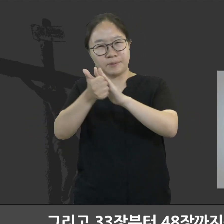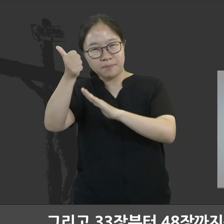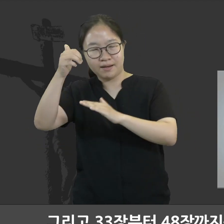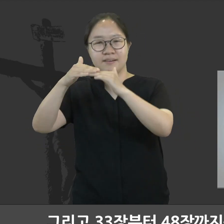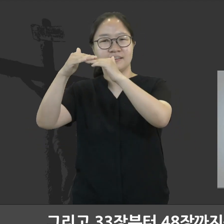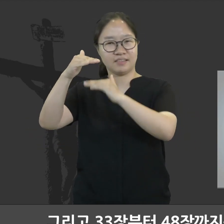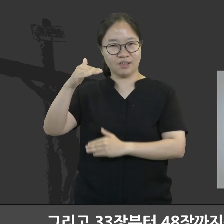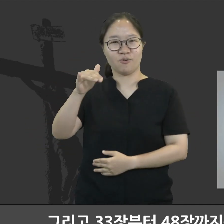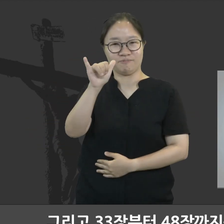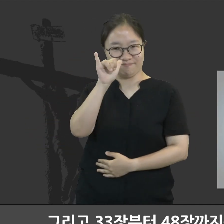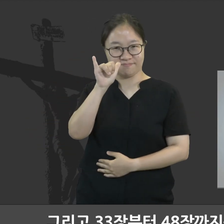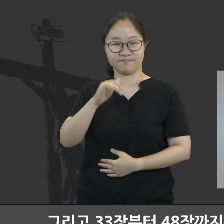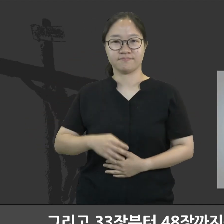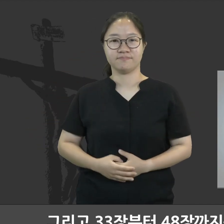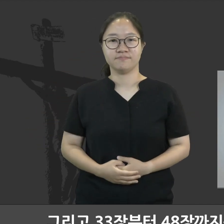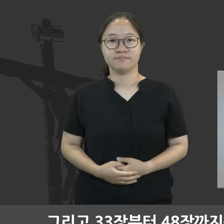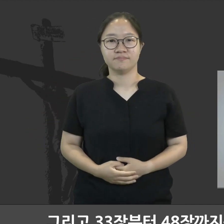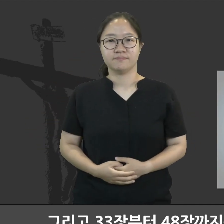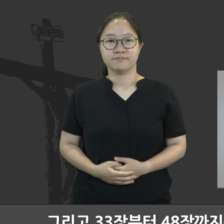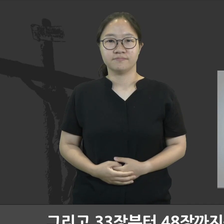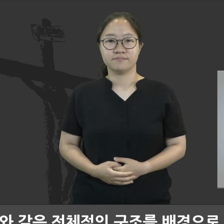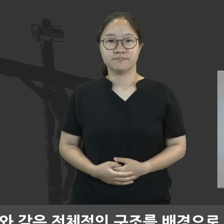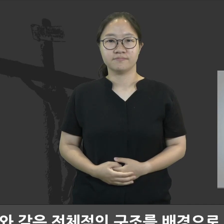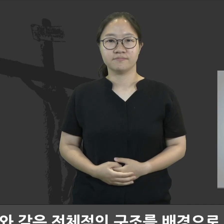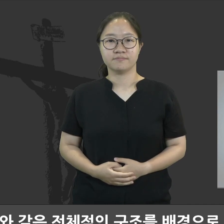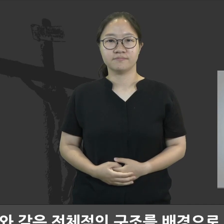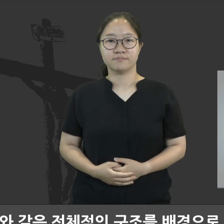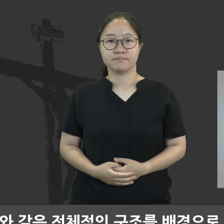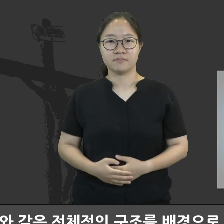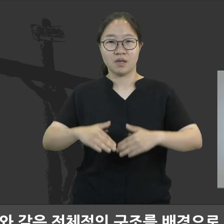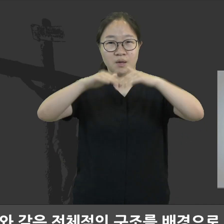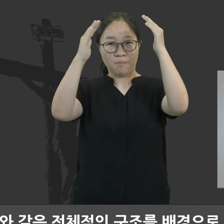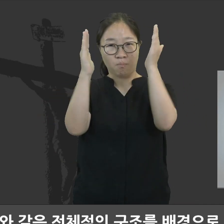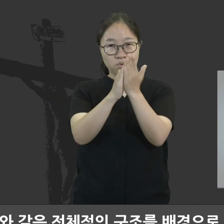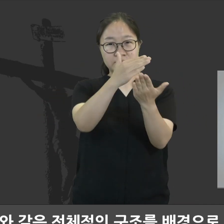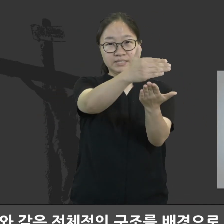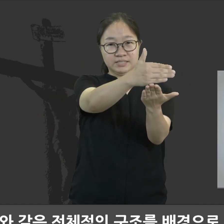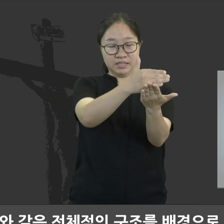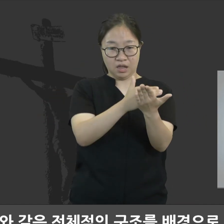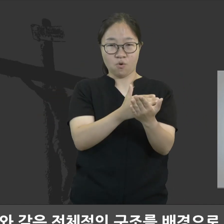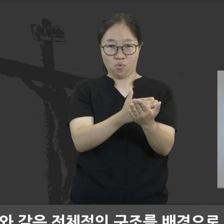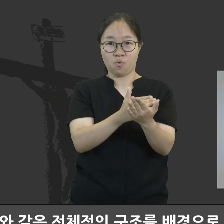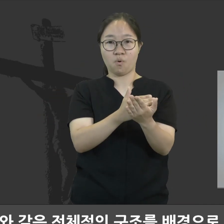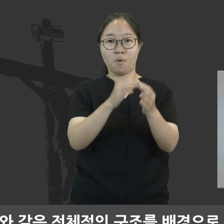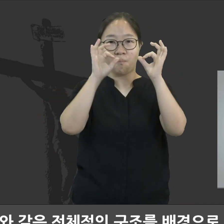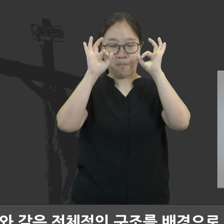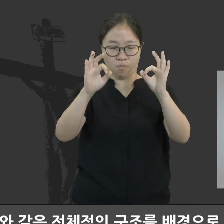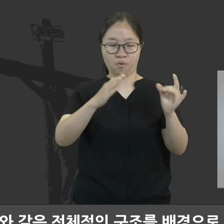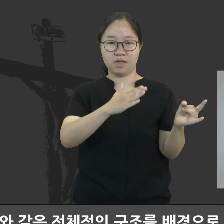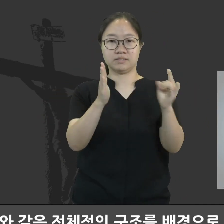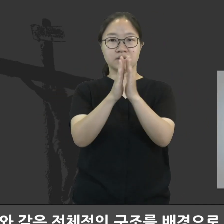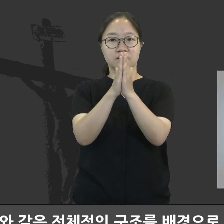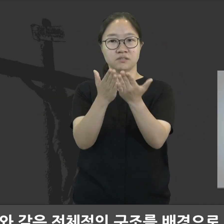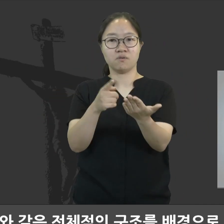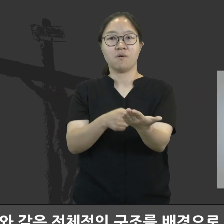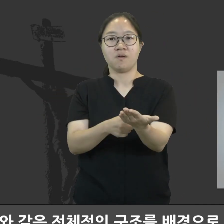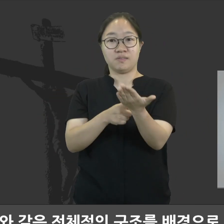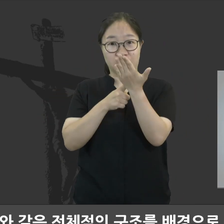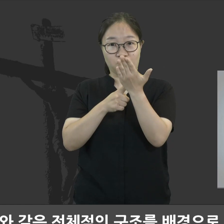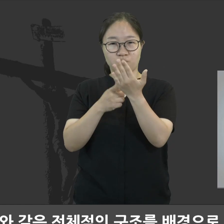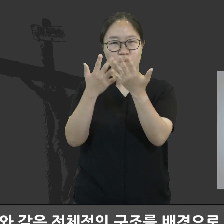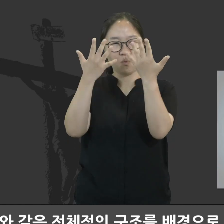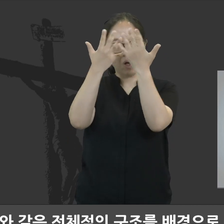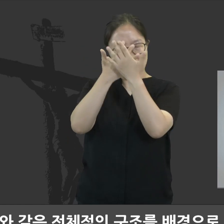소망을 전하는 내용이 담겨 있습니다. 이와 같은 전체적인 구조를 배경으로 에스겔서에 기록된